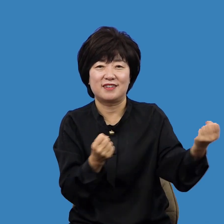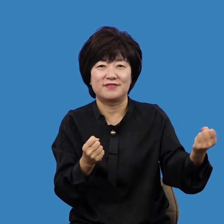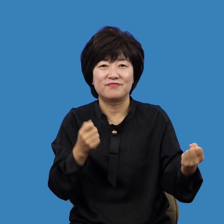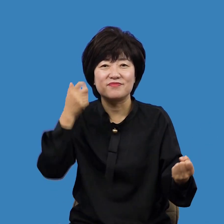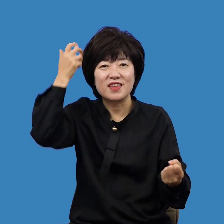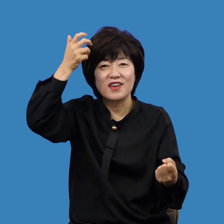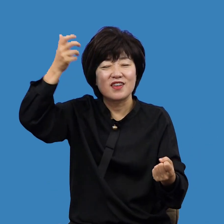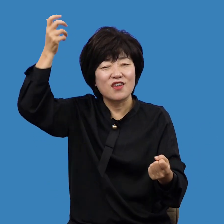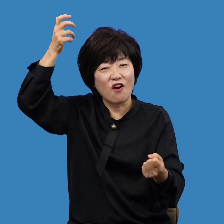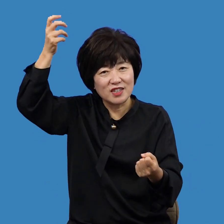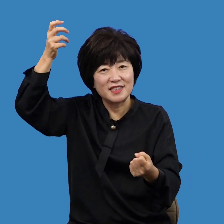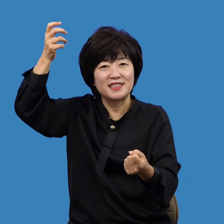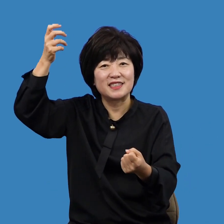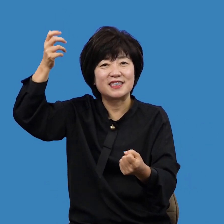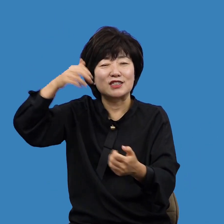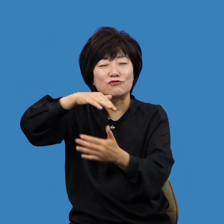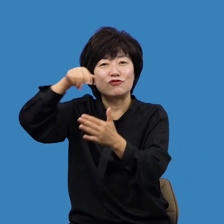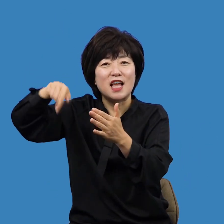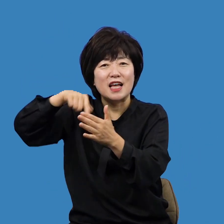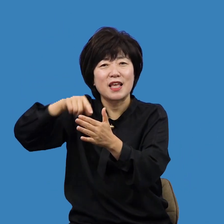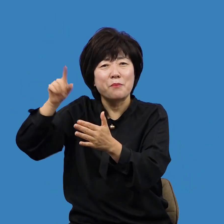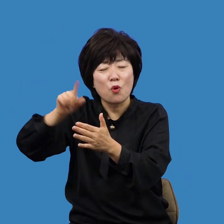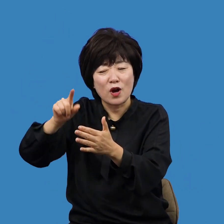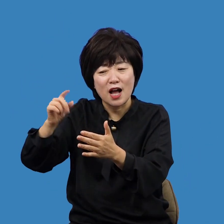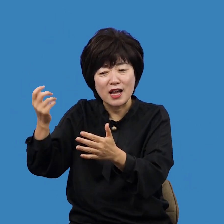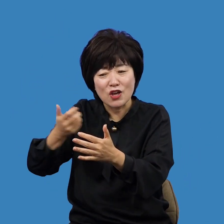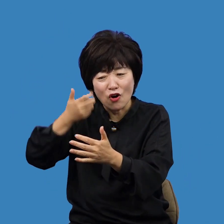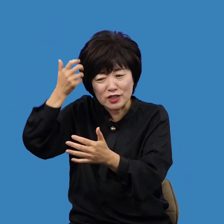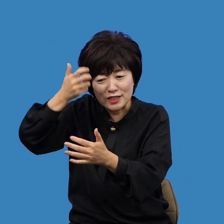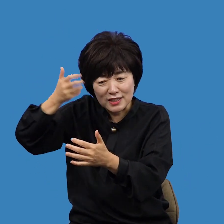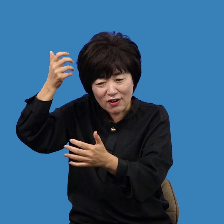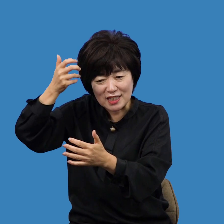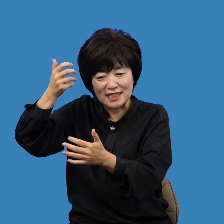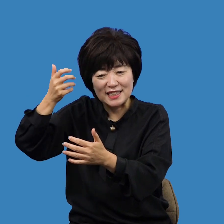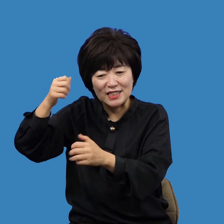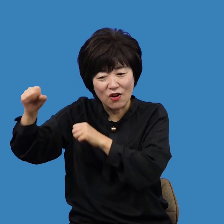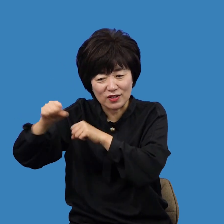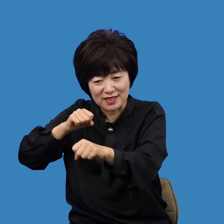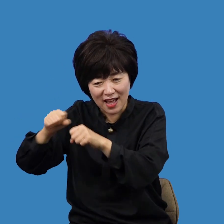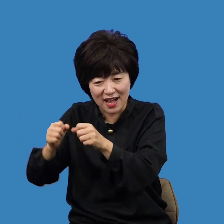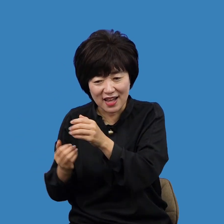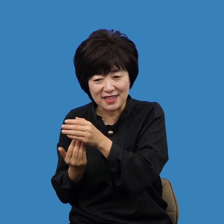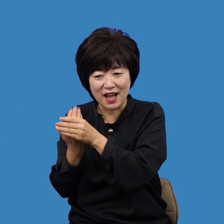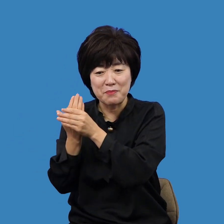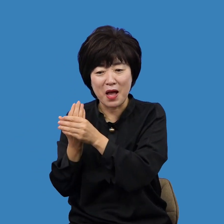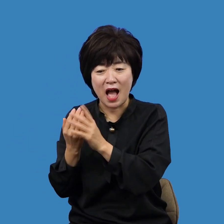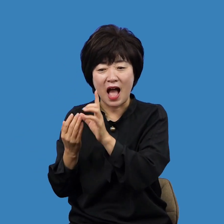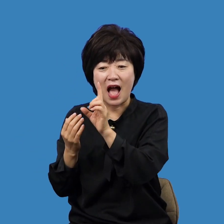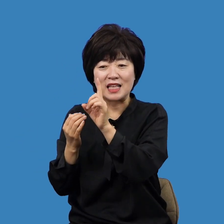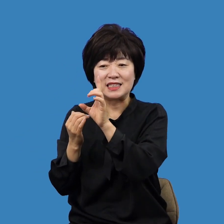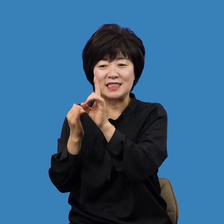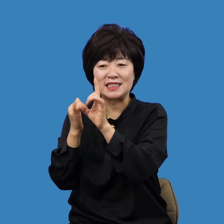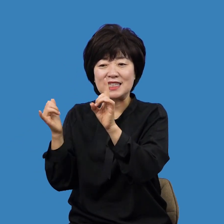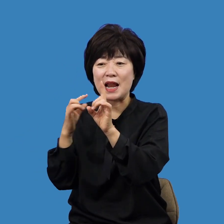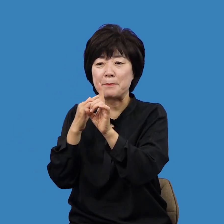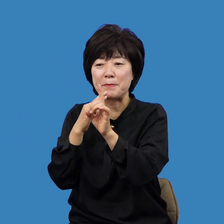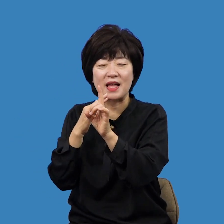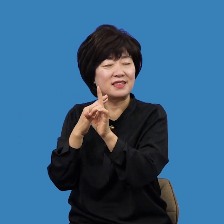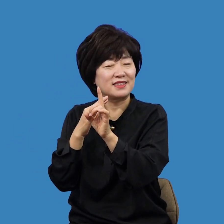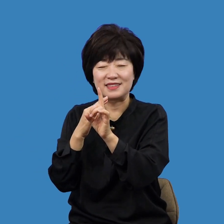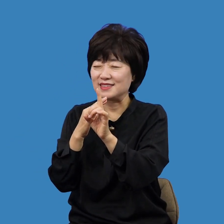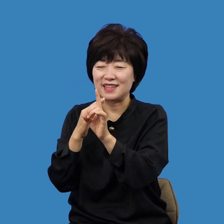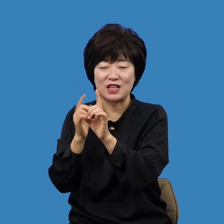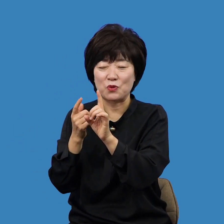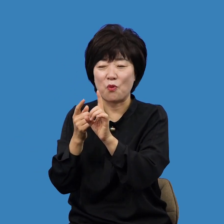영은 달라요. 영은 우리 안에 뭔가 영적인 역사가 일어나면 한 사람만 그것을 누리는 것이